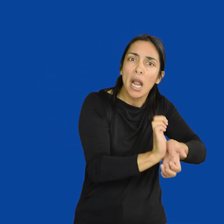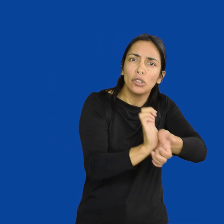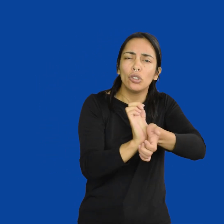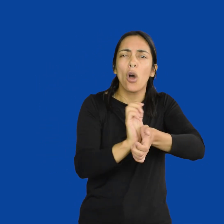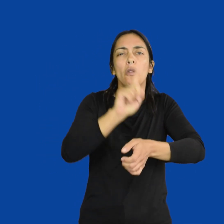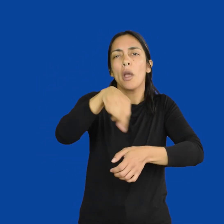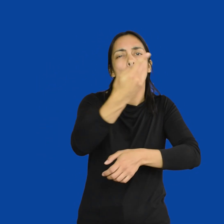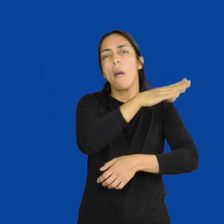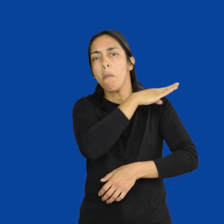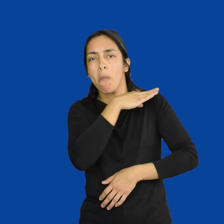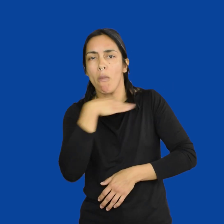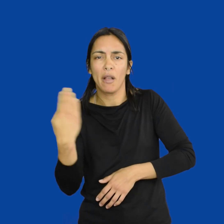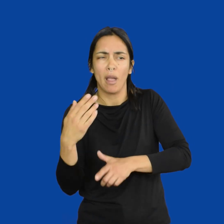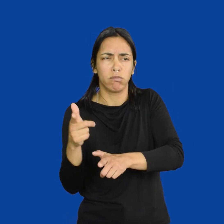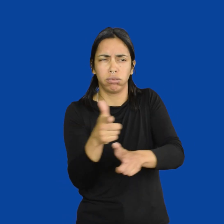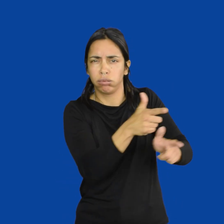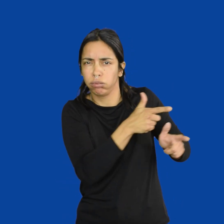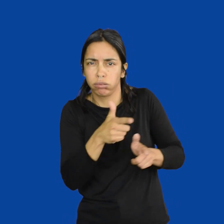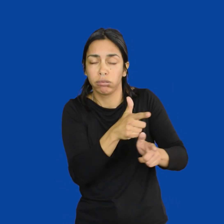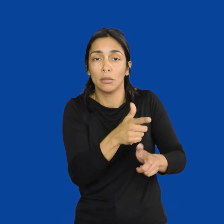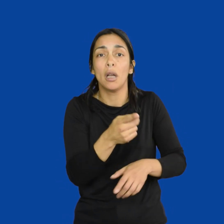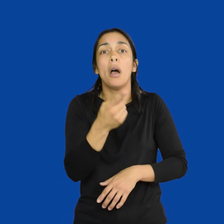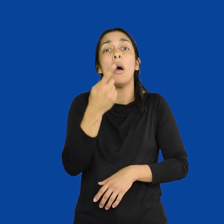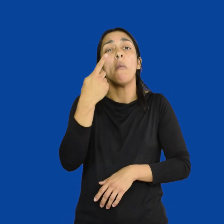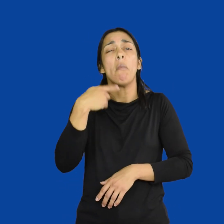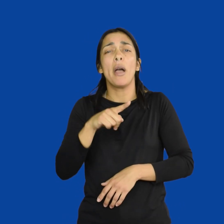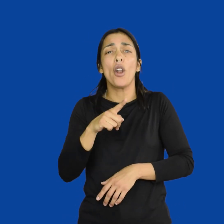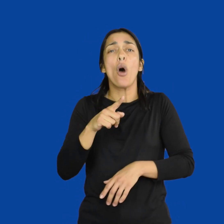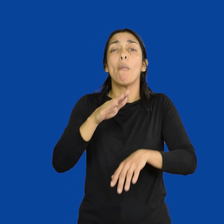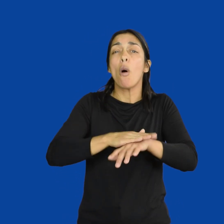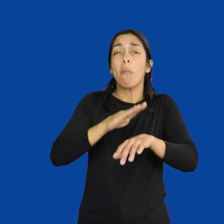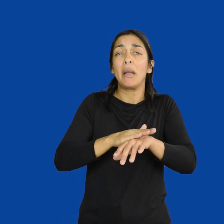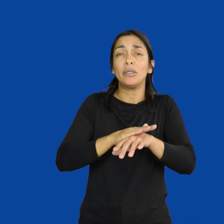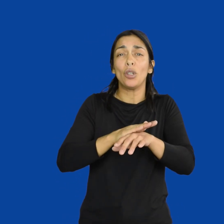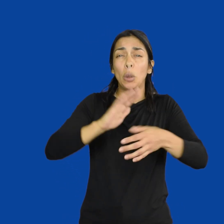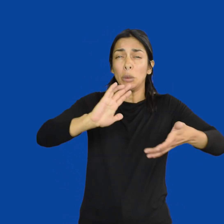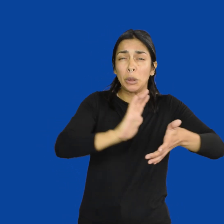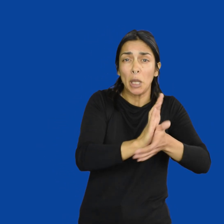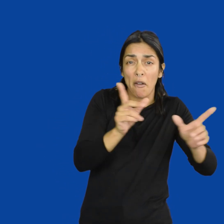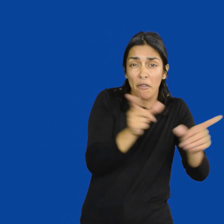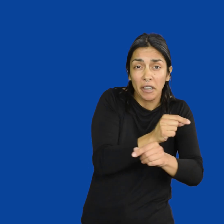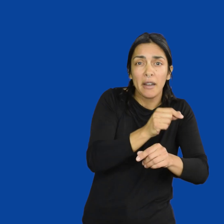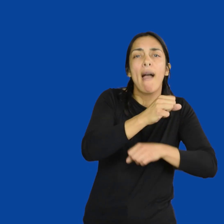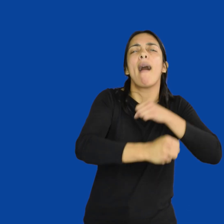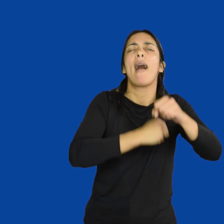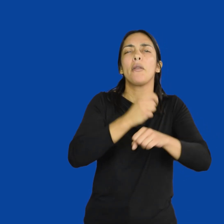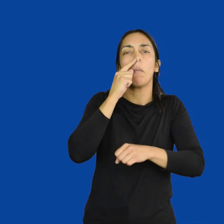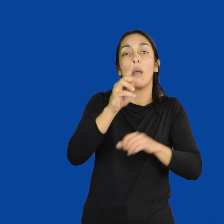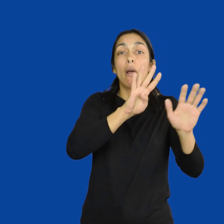distintas índoles fueron arrestados para posteriormente ser ejecutados. Sin embargo, para cuando el genocidio acabó,